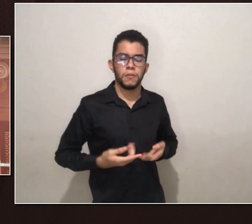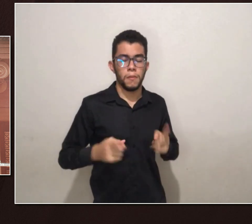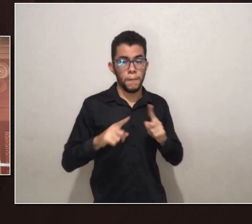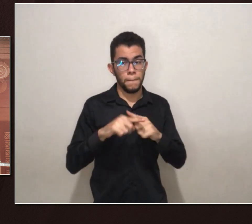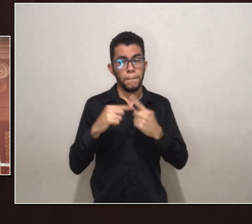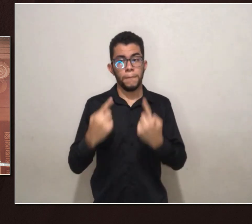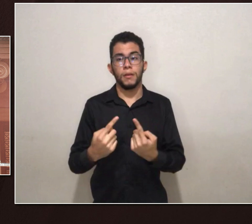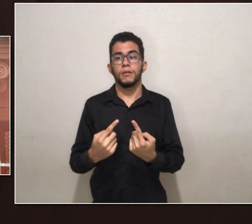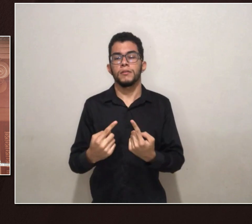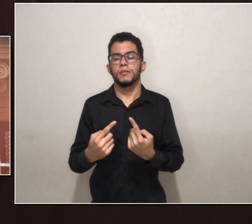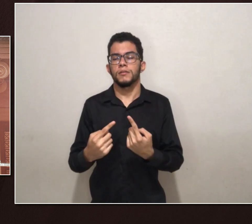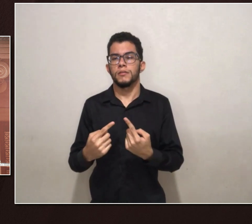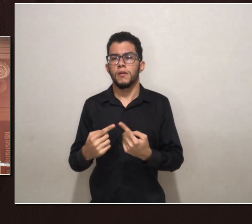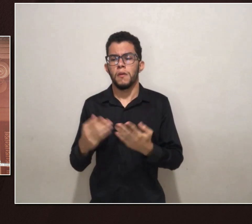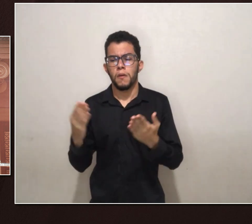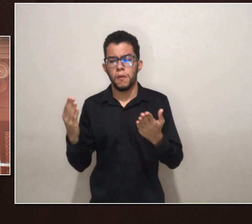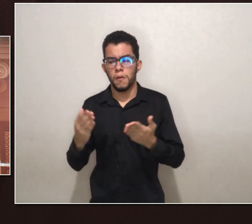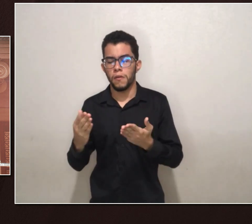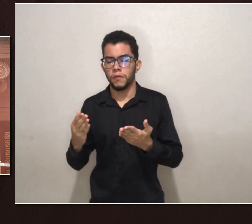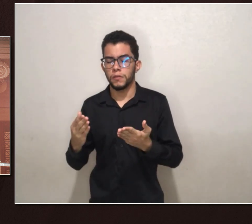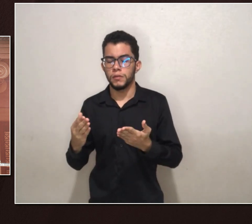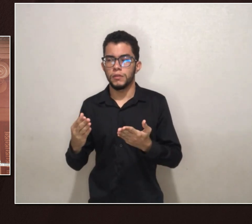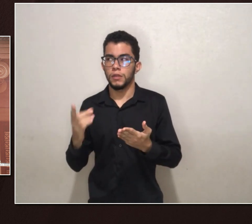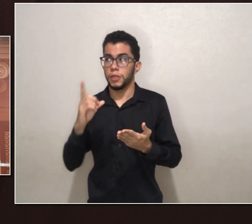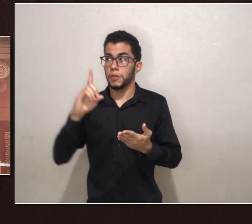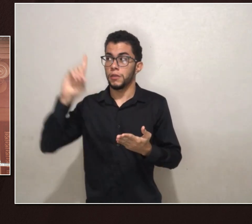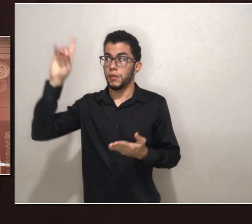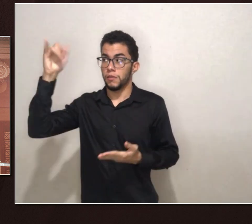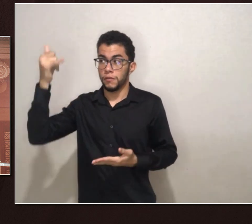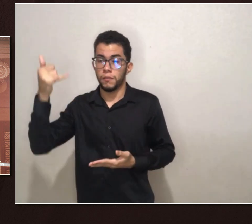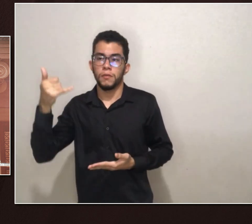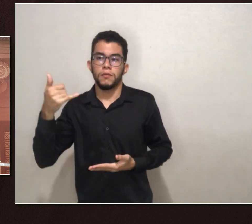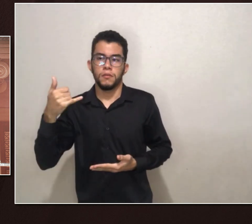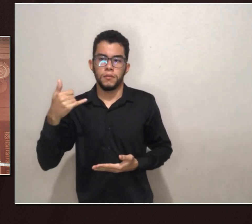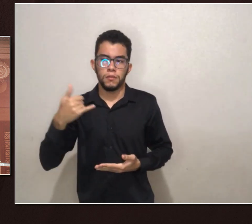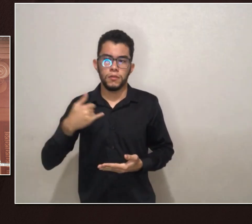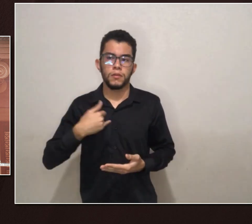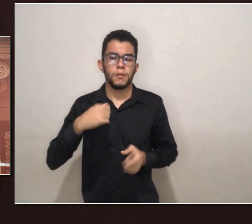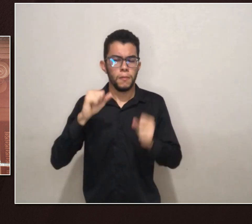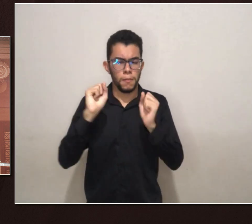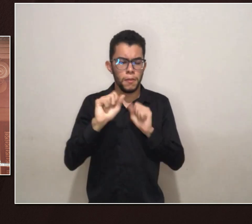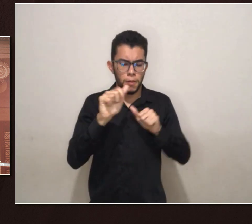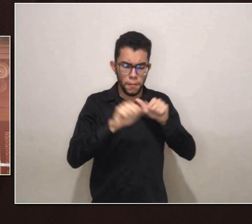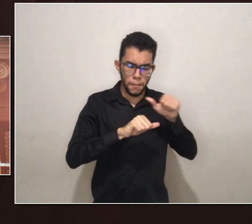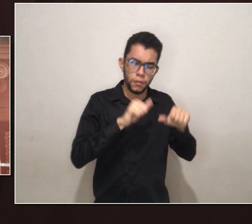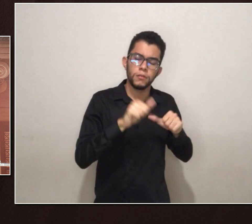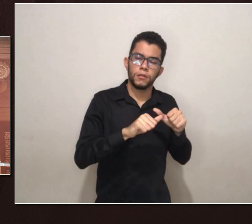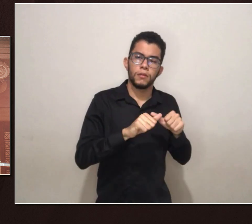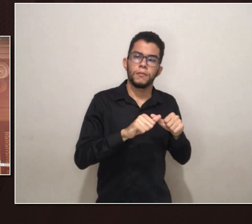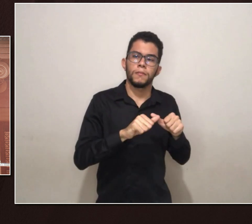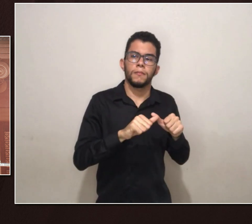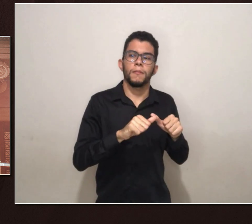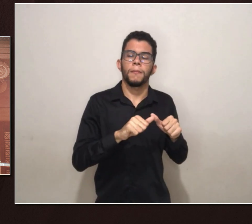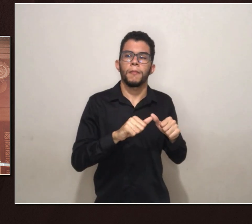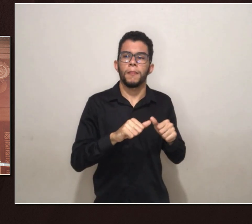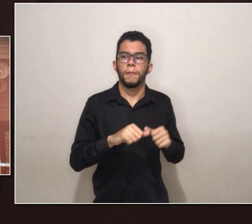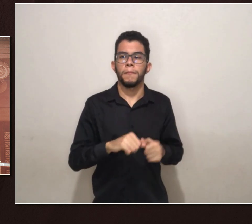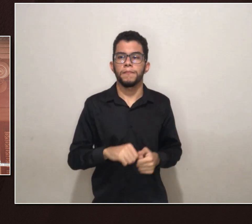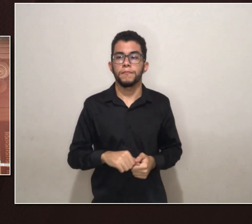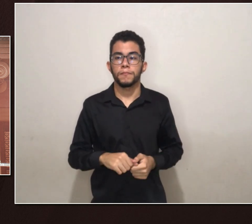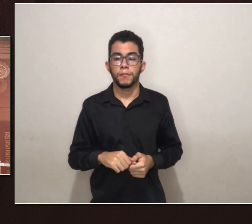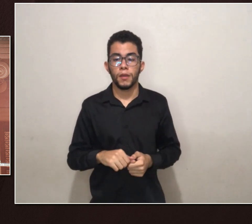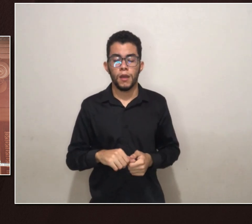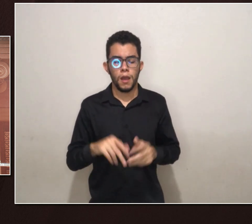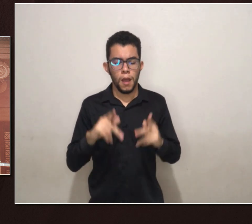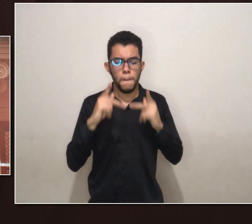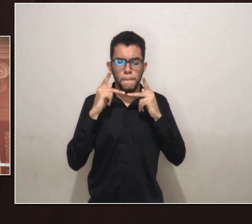alguém a si mesmo se purificar. Então, essa palavra, irmãos, é justamente para dar oportunidade para a